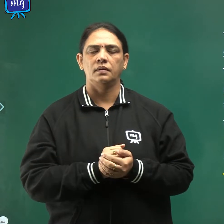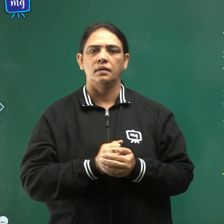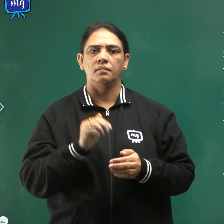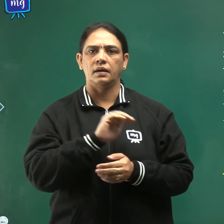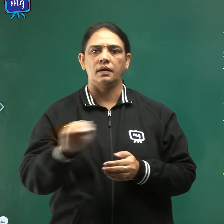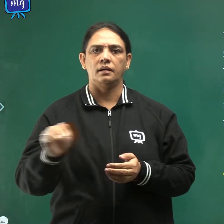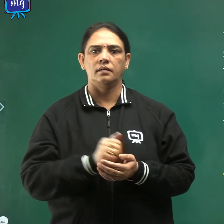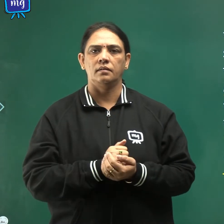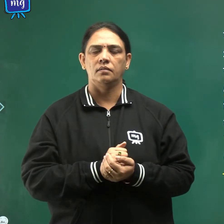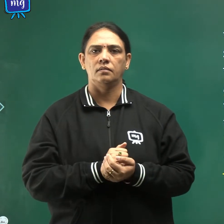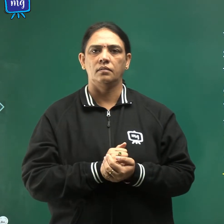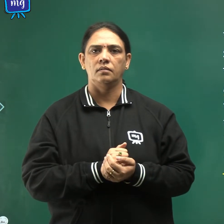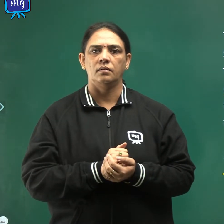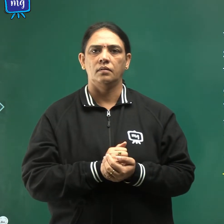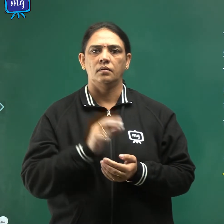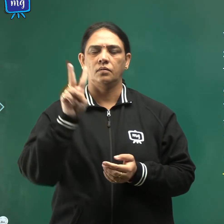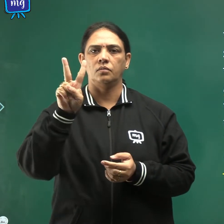बटे 2